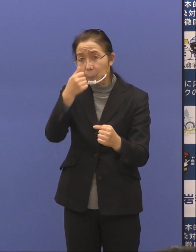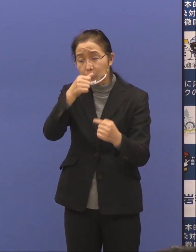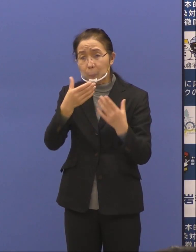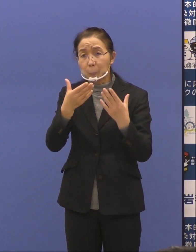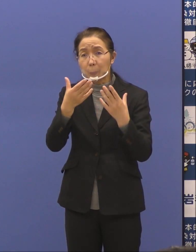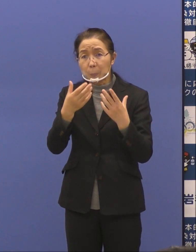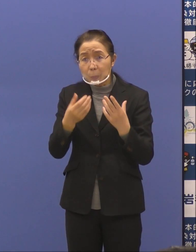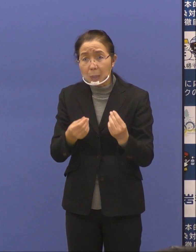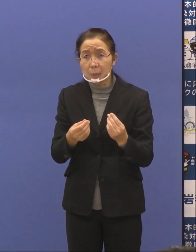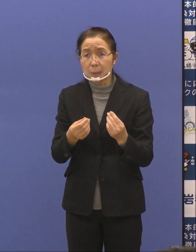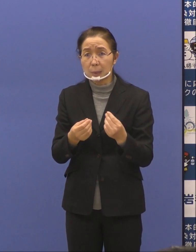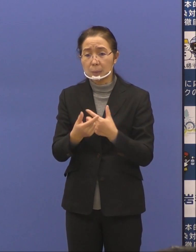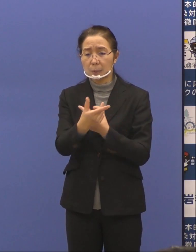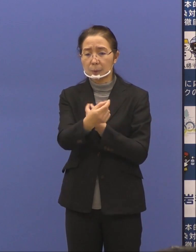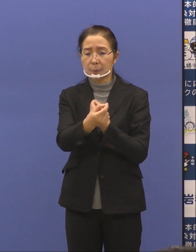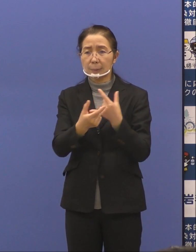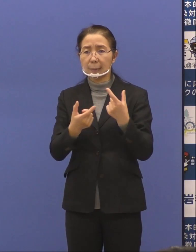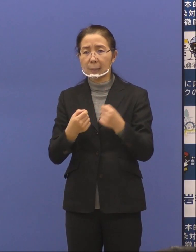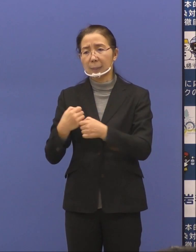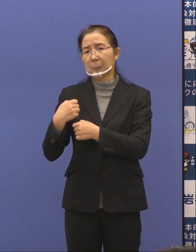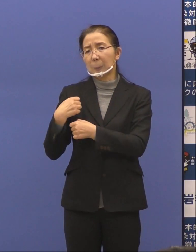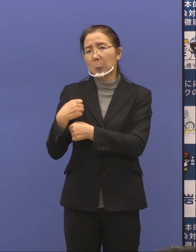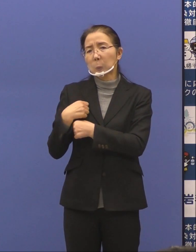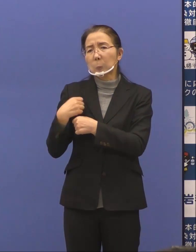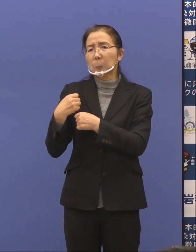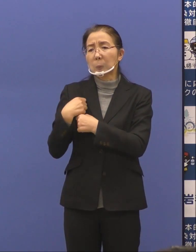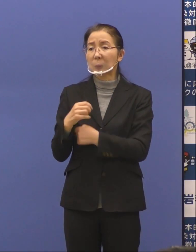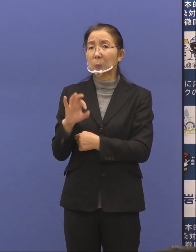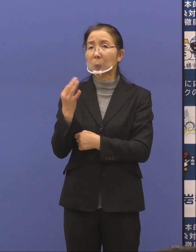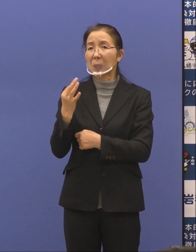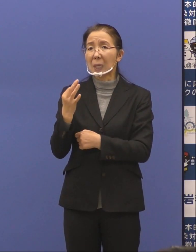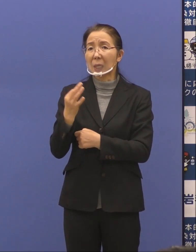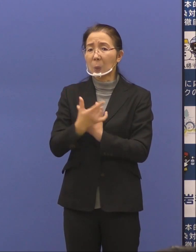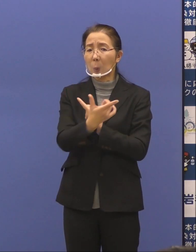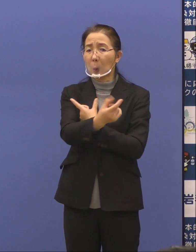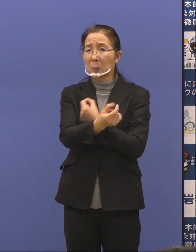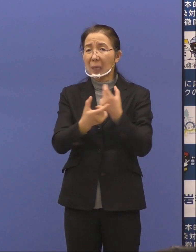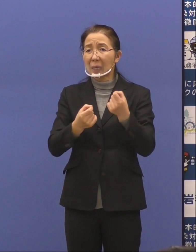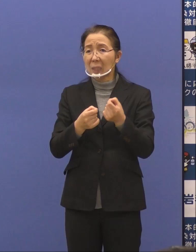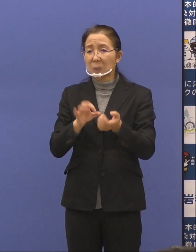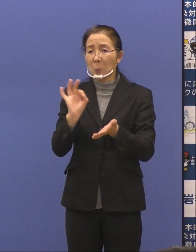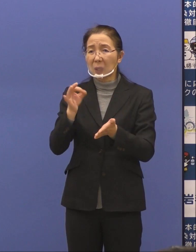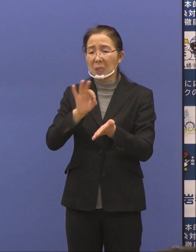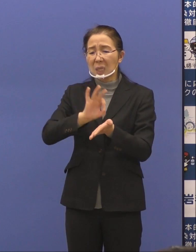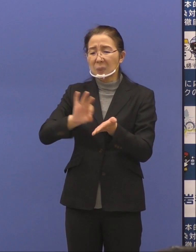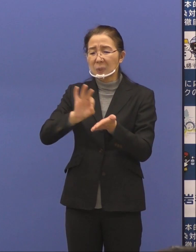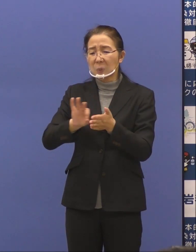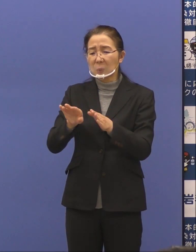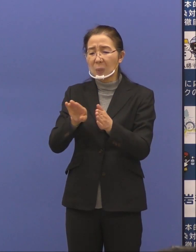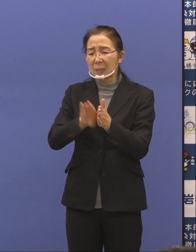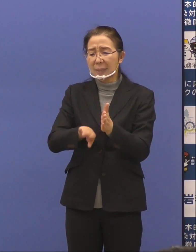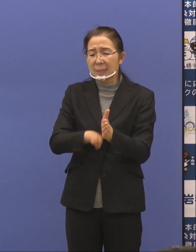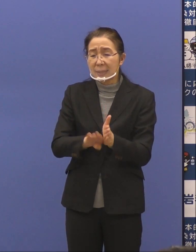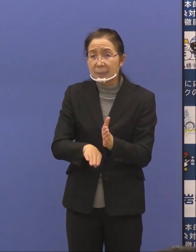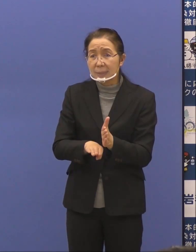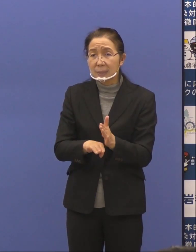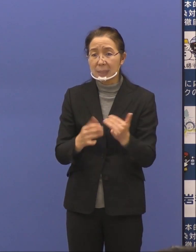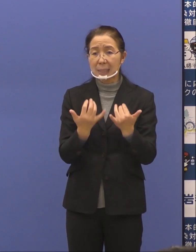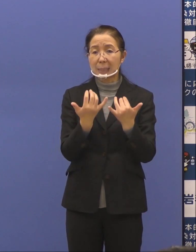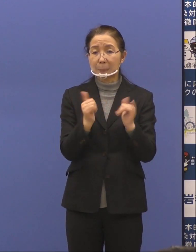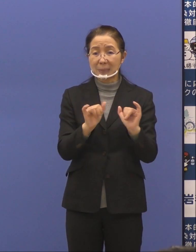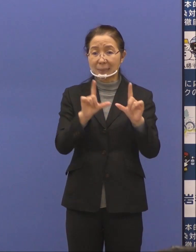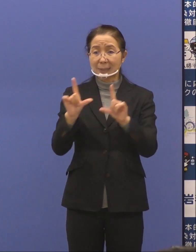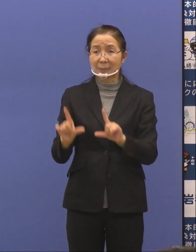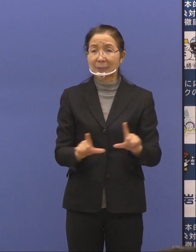お互いに軍事にかけてるお金は減らすことができて、それを民生、生